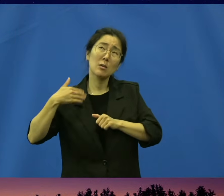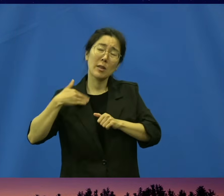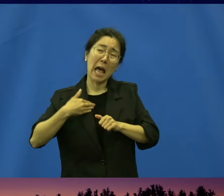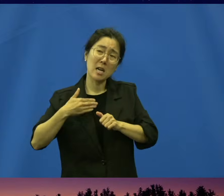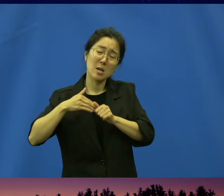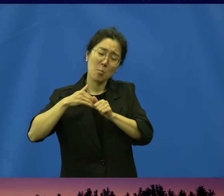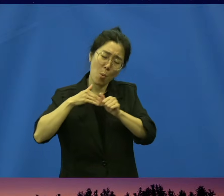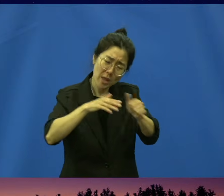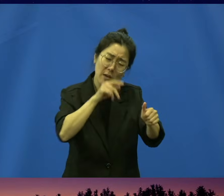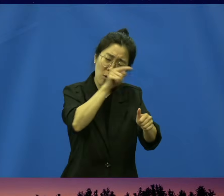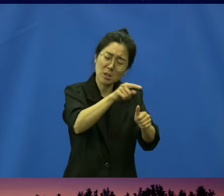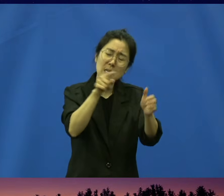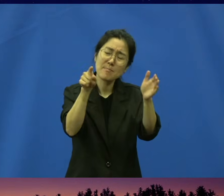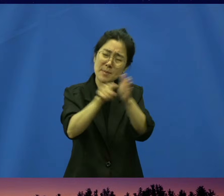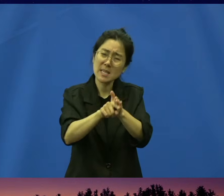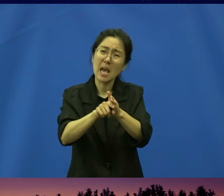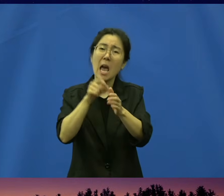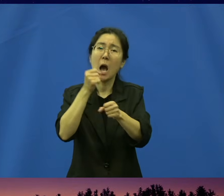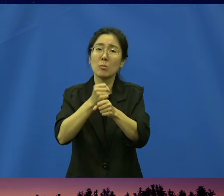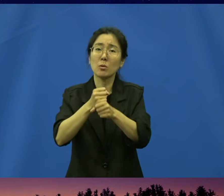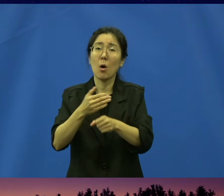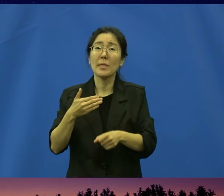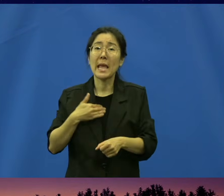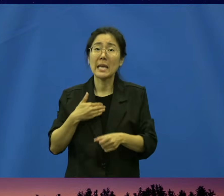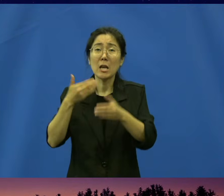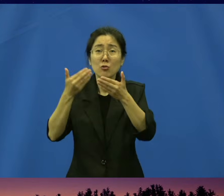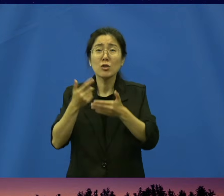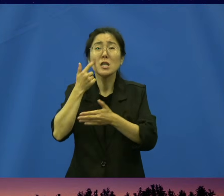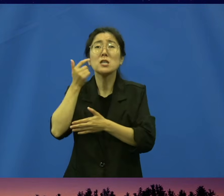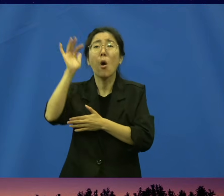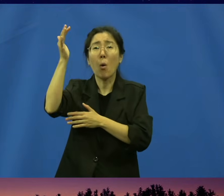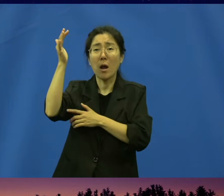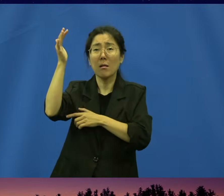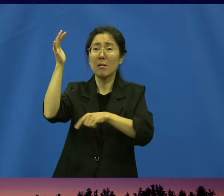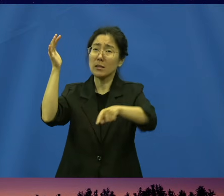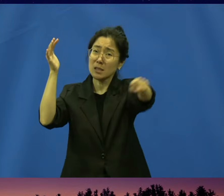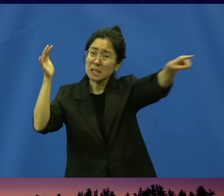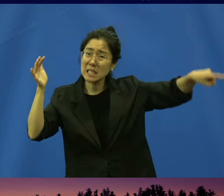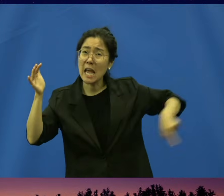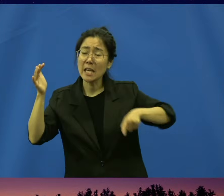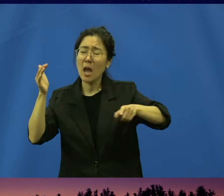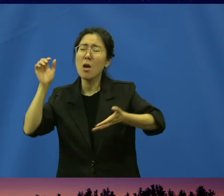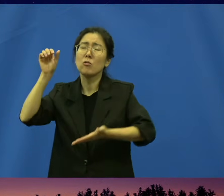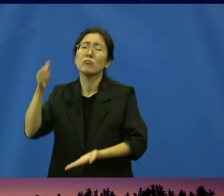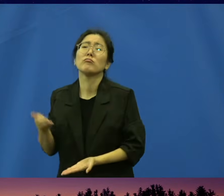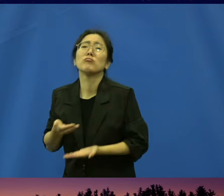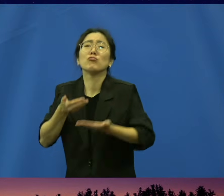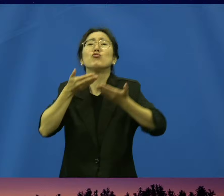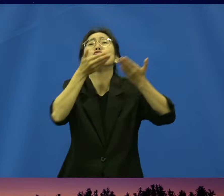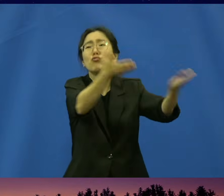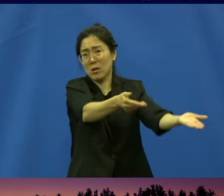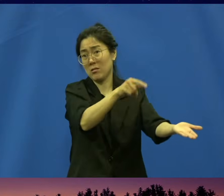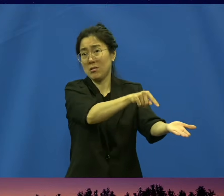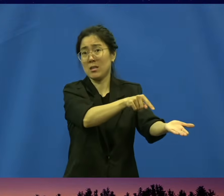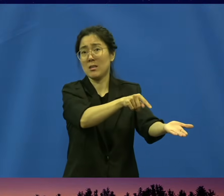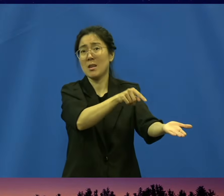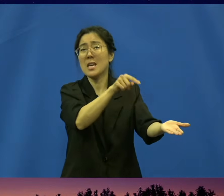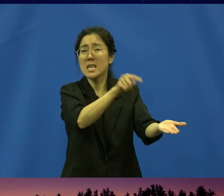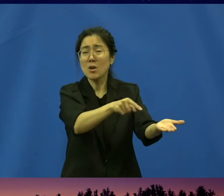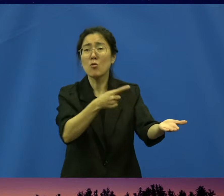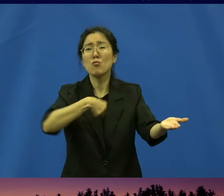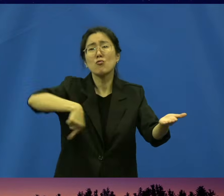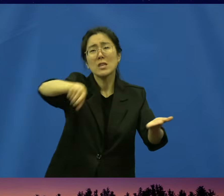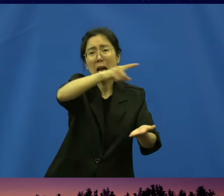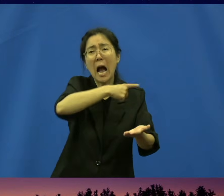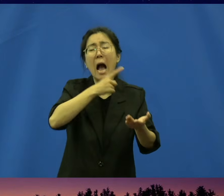믿게 하옵소서. 22절 내게 주신 영광을 내가 그들에게 주었사오니 이는 우리가 하나